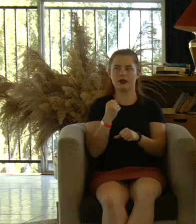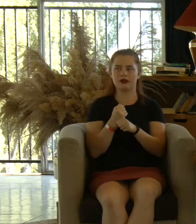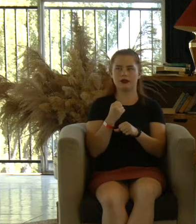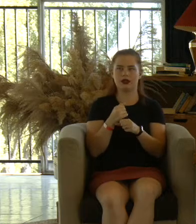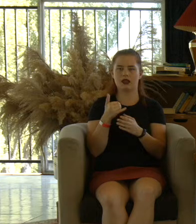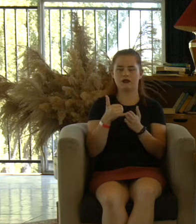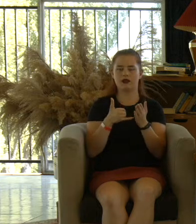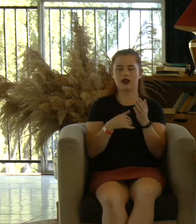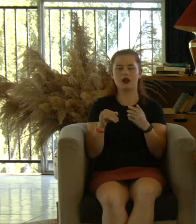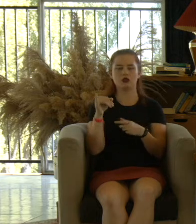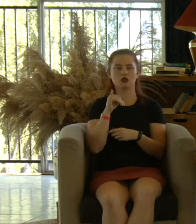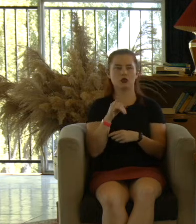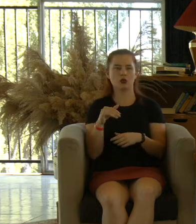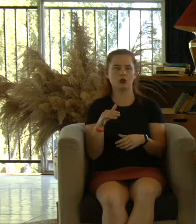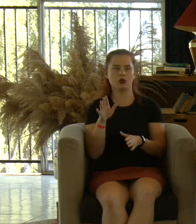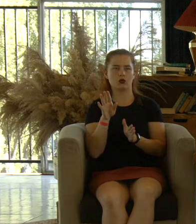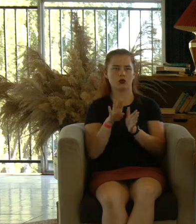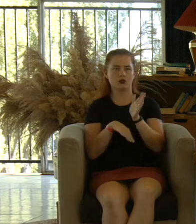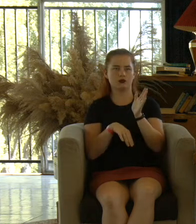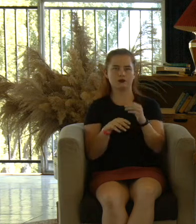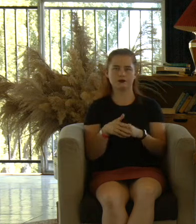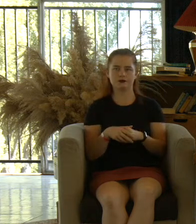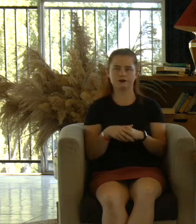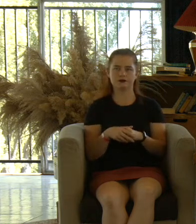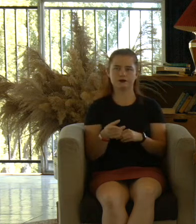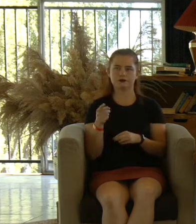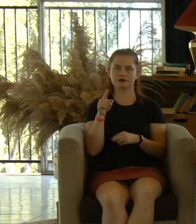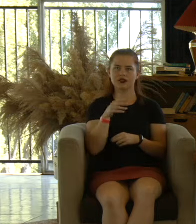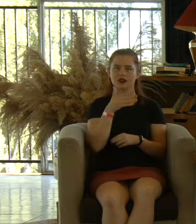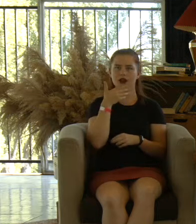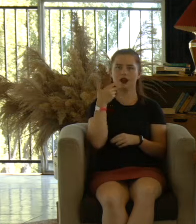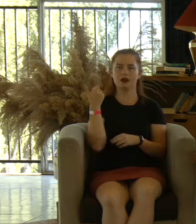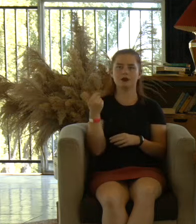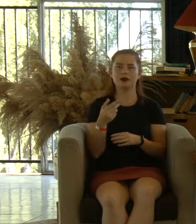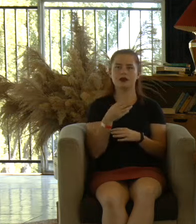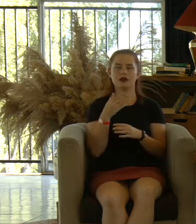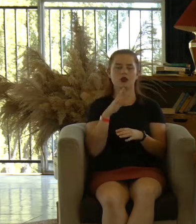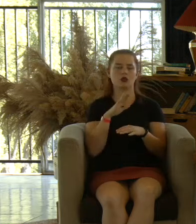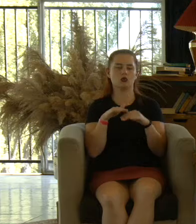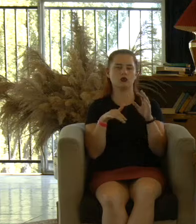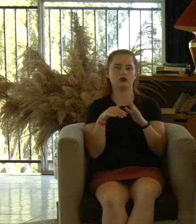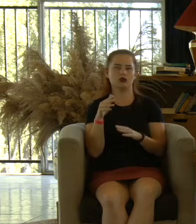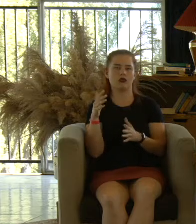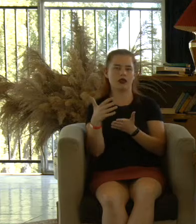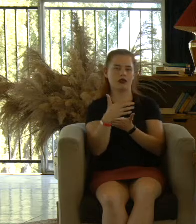более стрёмная. В каком плане она стрёмная? Там нет ручного труда, ручного сбора. Это